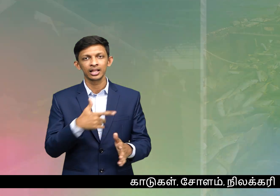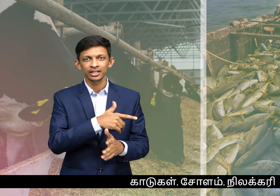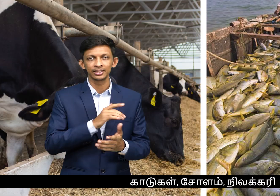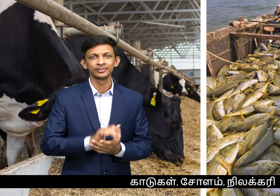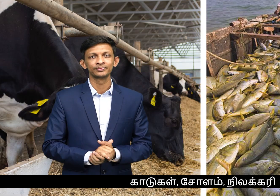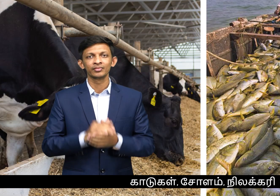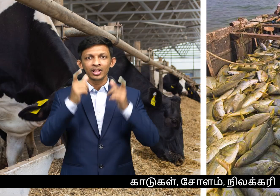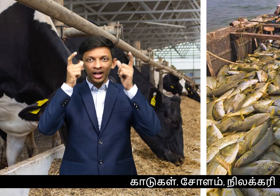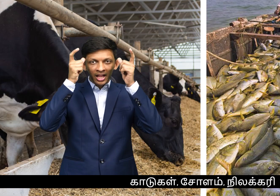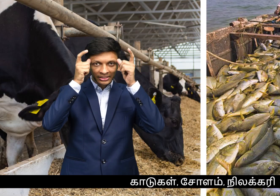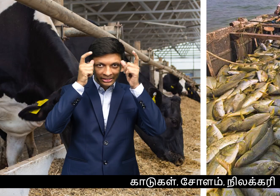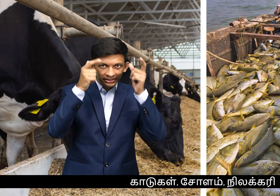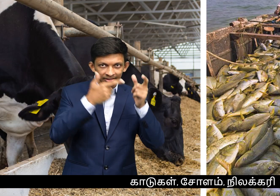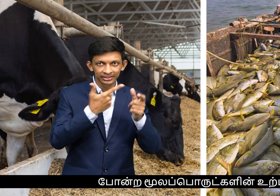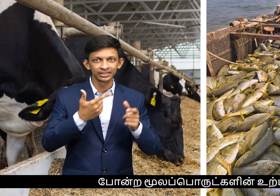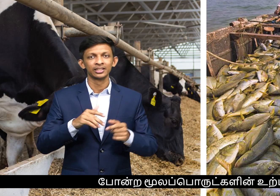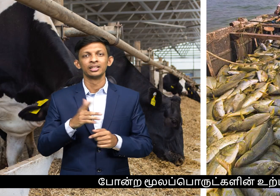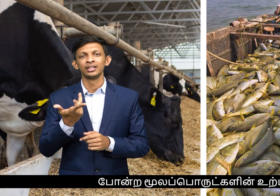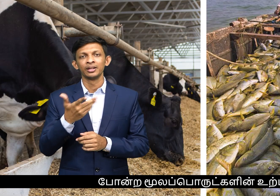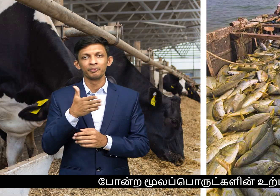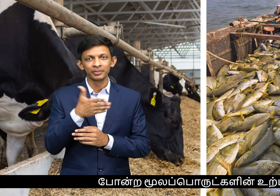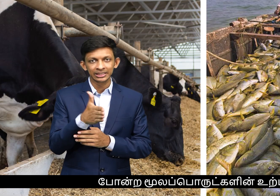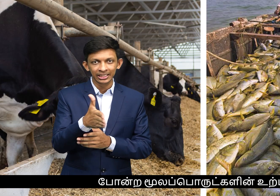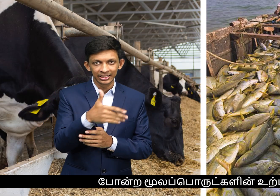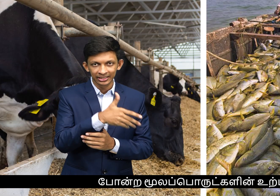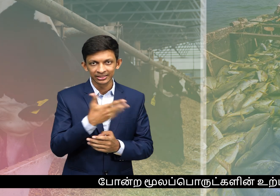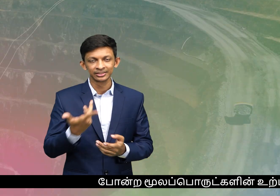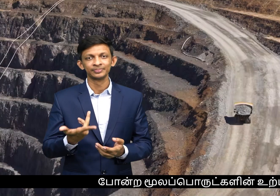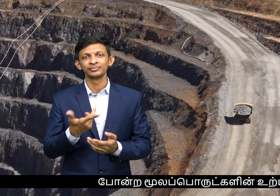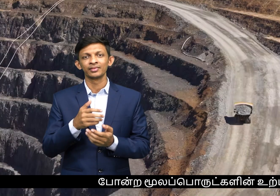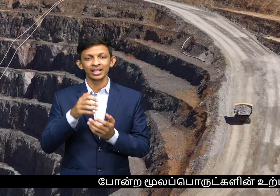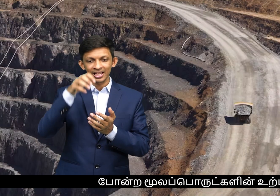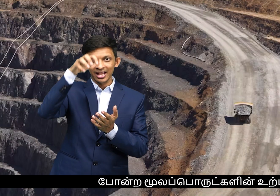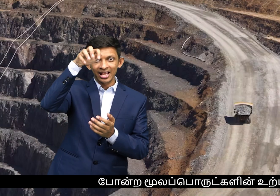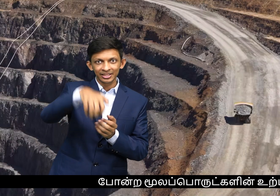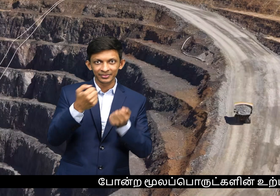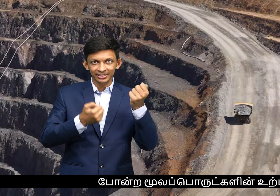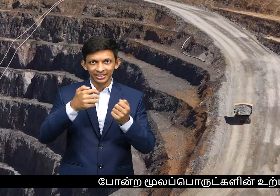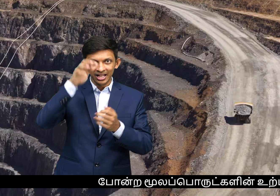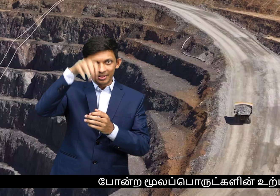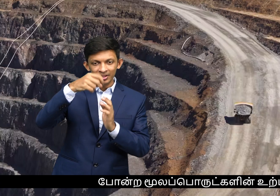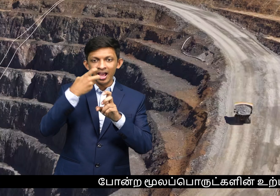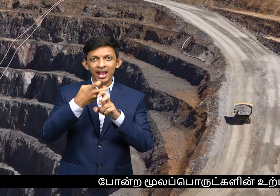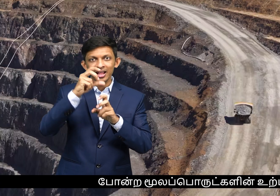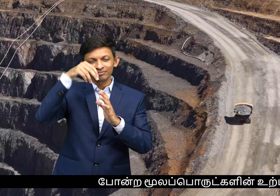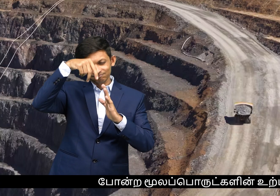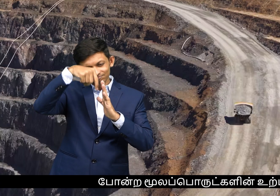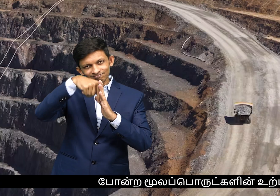காடுகள், சோளம், நிலக்கரி போன்ற மூலப்பொருட்களின் உற்பத்தி.